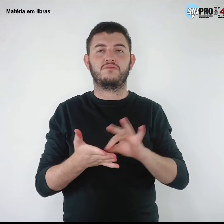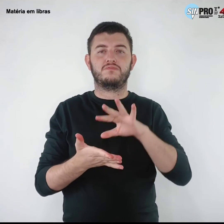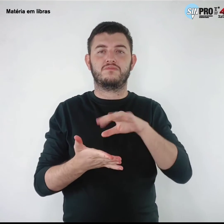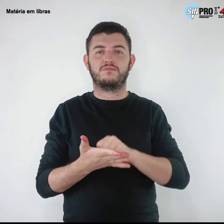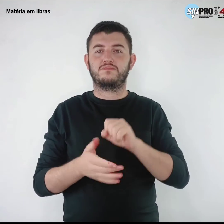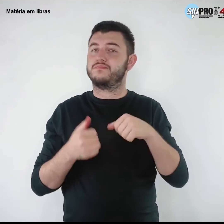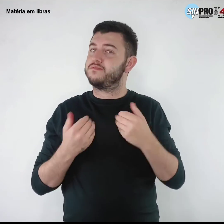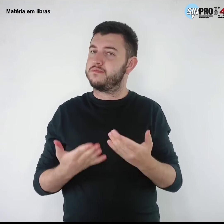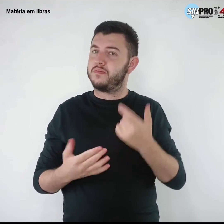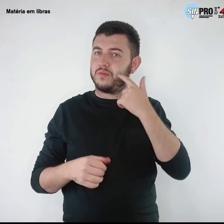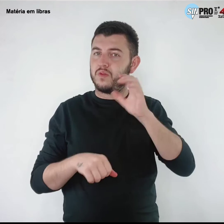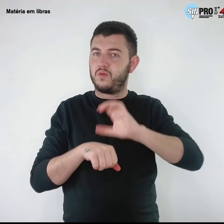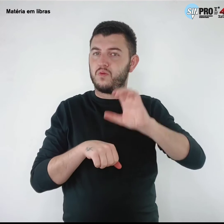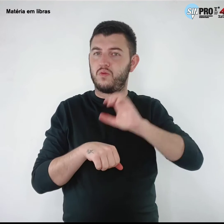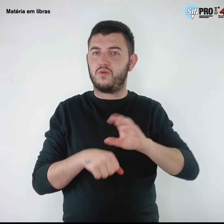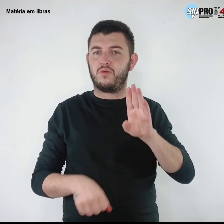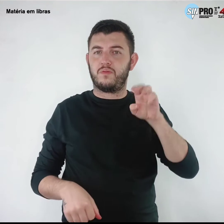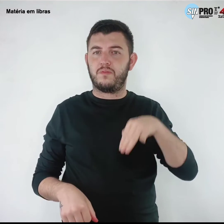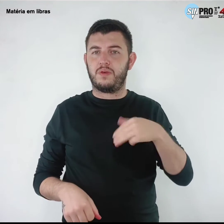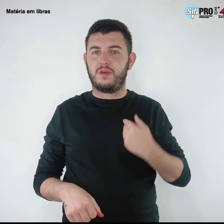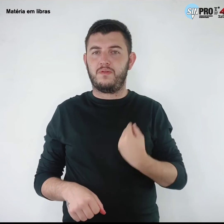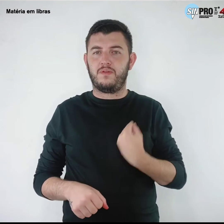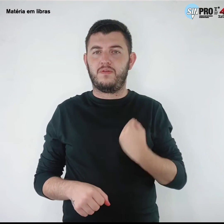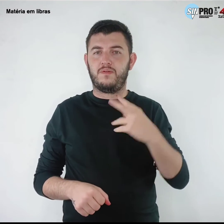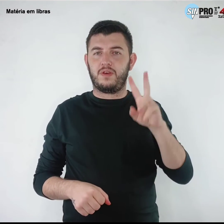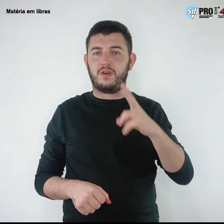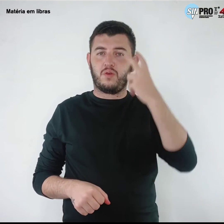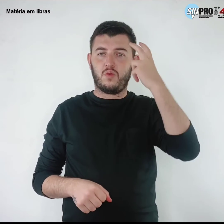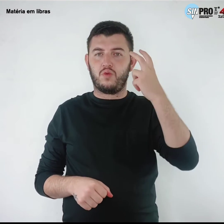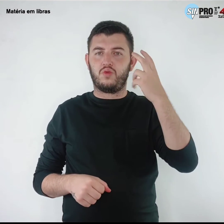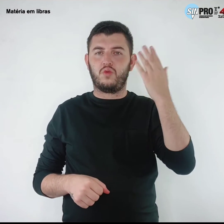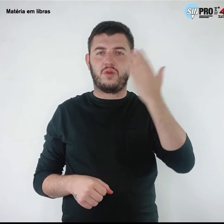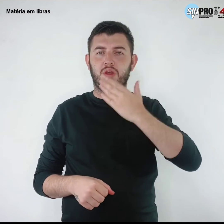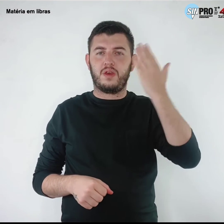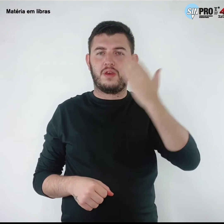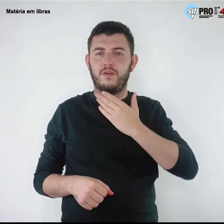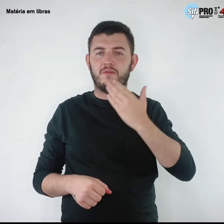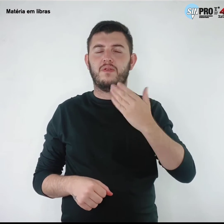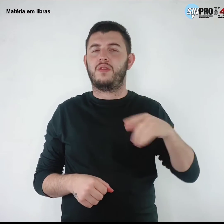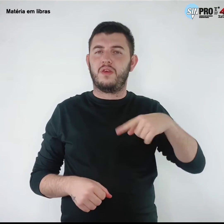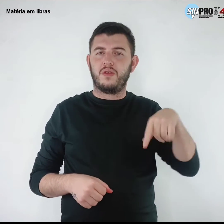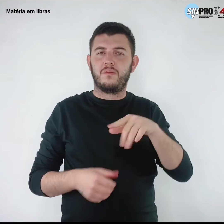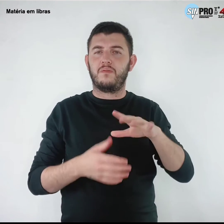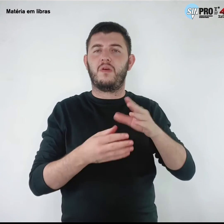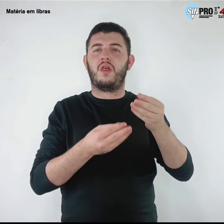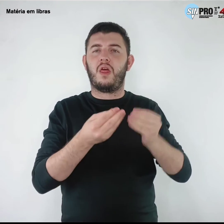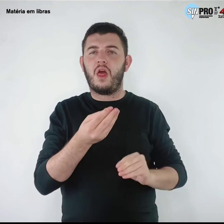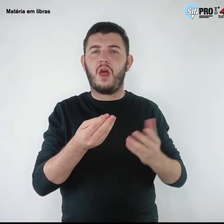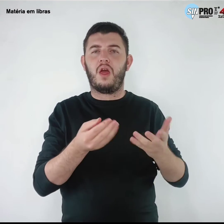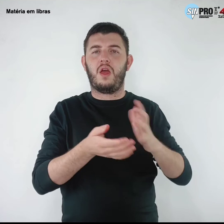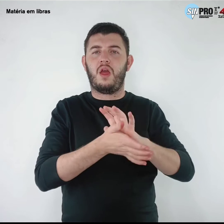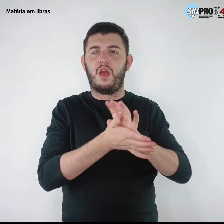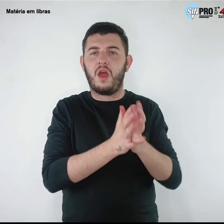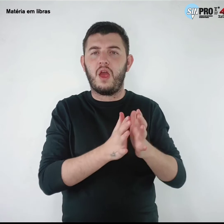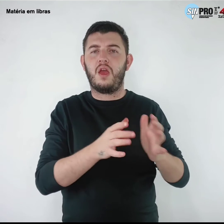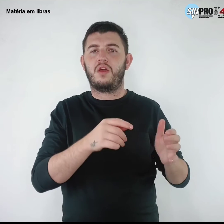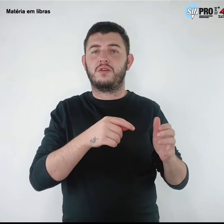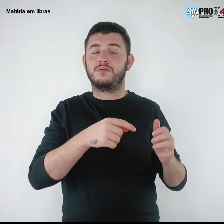O curso Bem Viver, Culturas Invisibilizadas e Insubordinadas